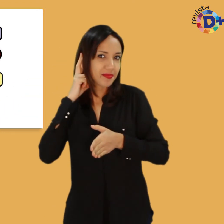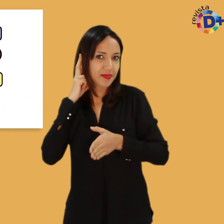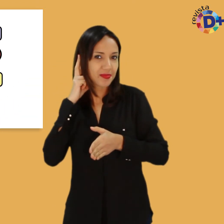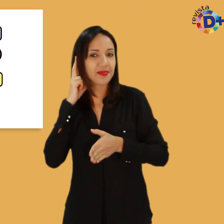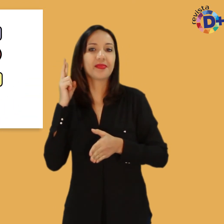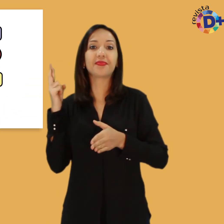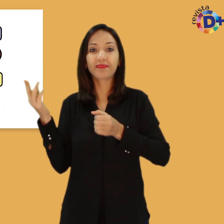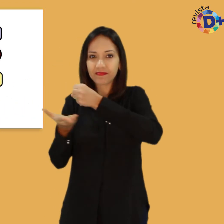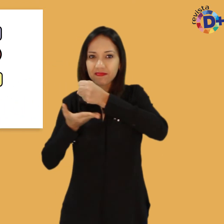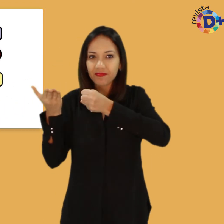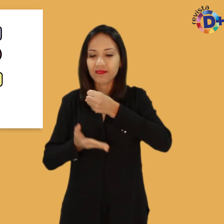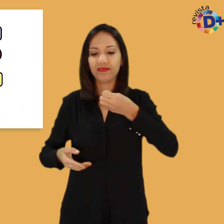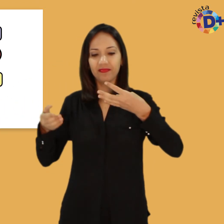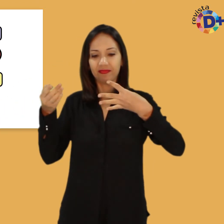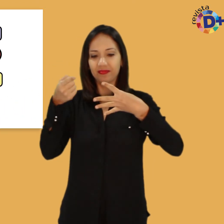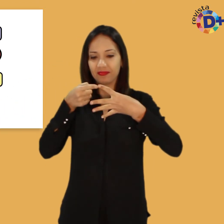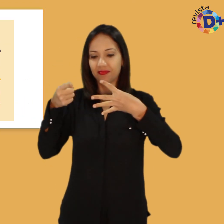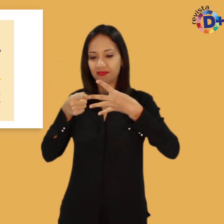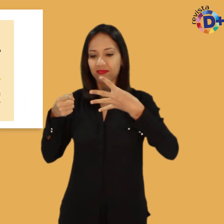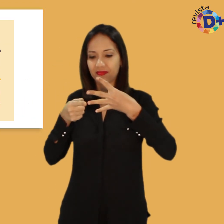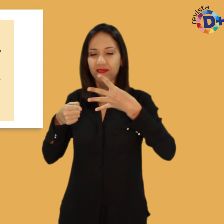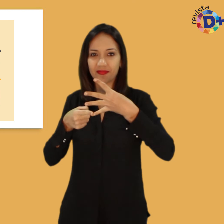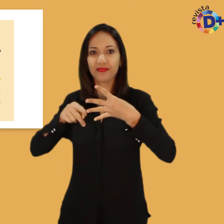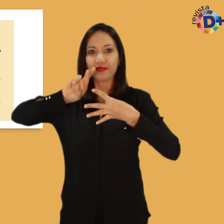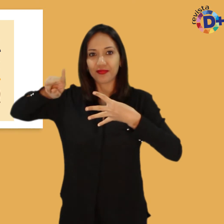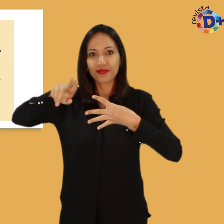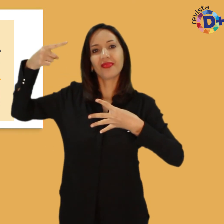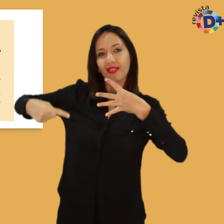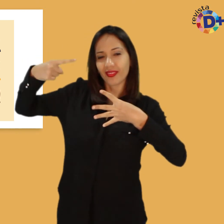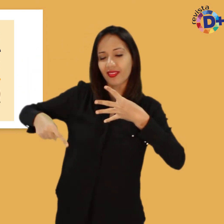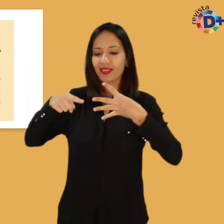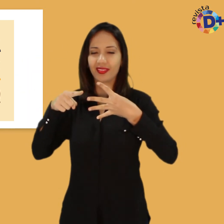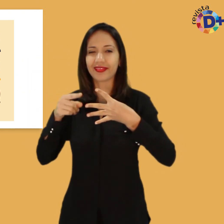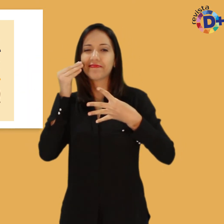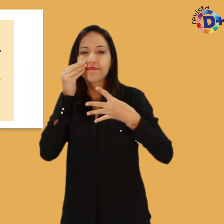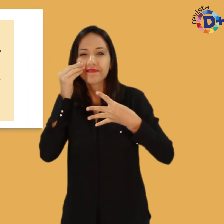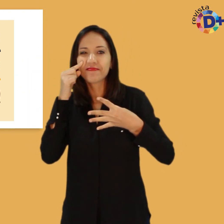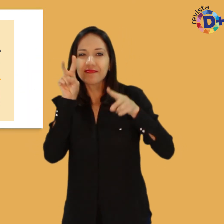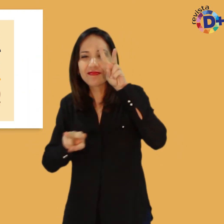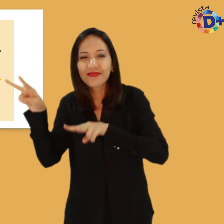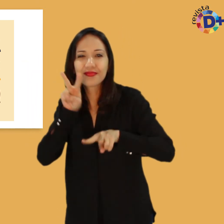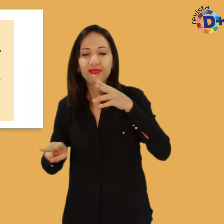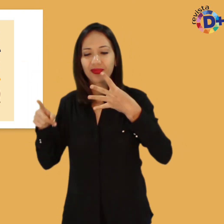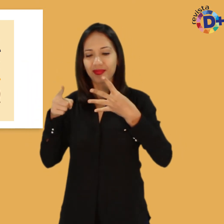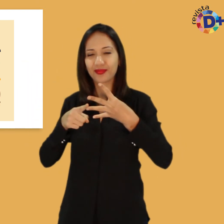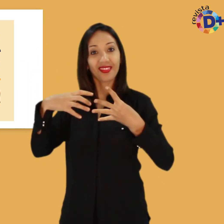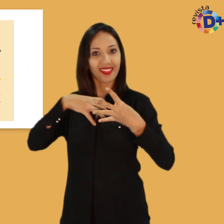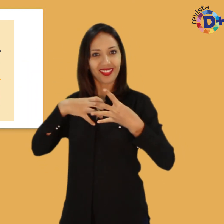definida com base em 4 diferentes níveis, como diferença política, como experiência visual, como